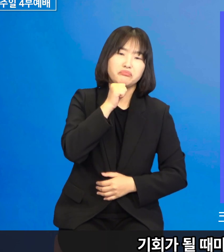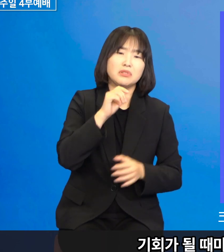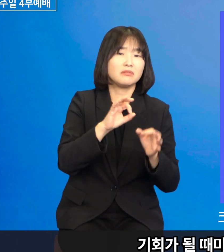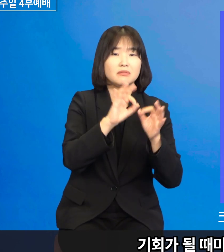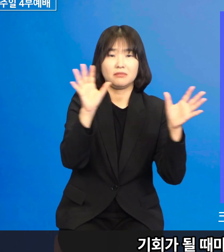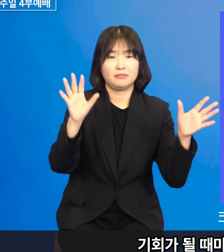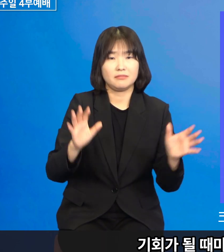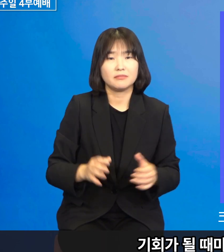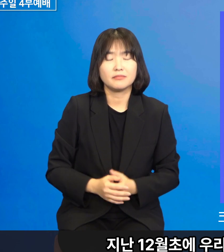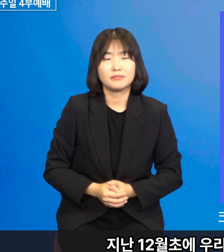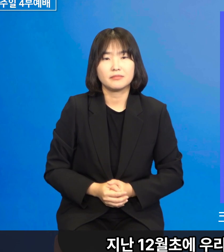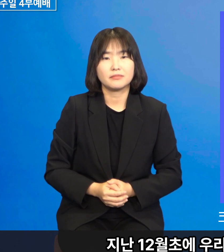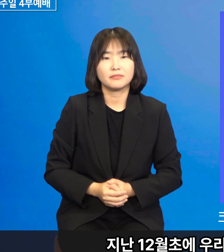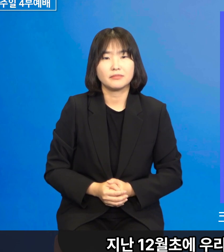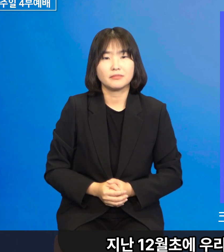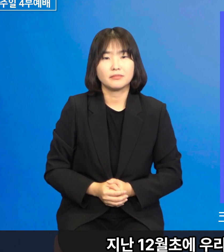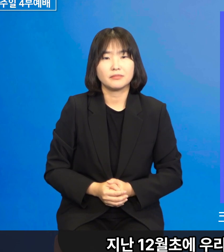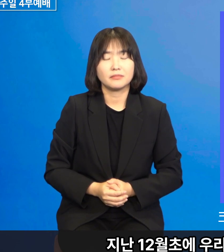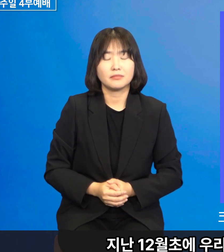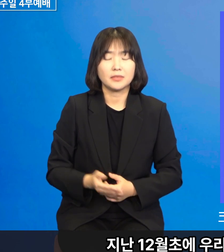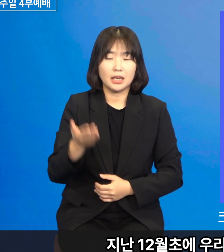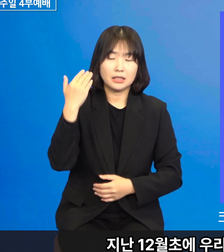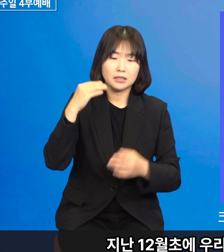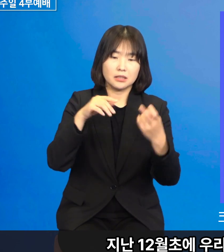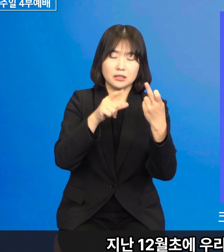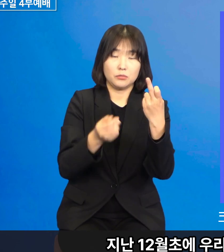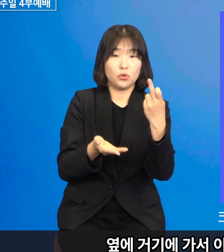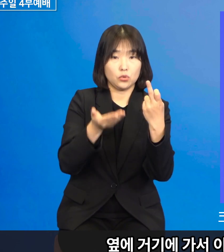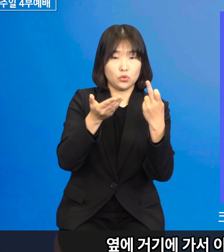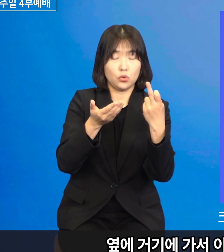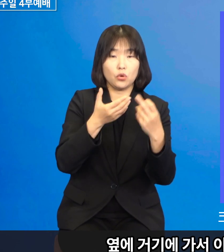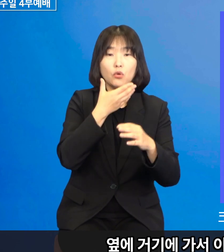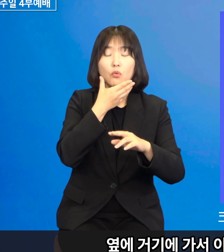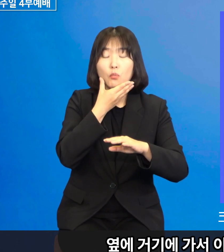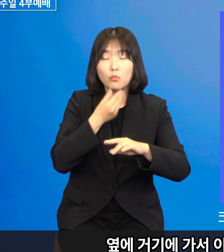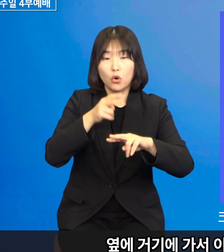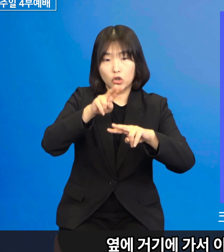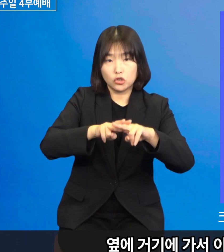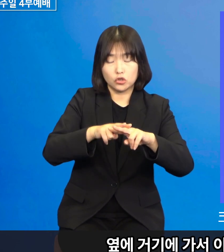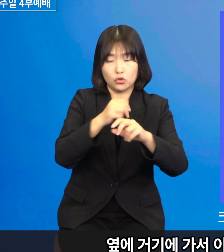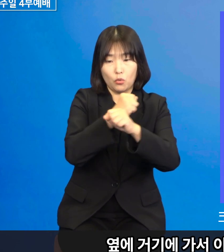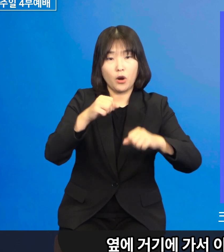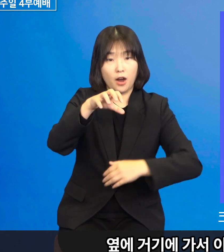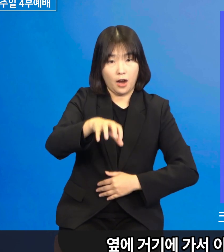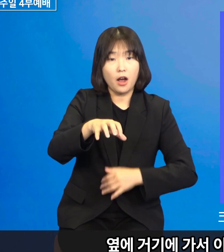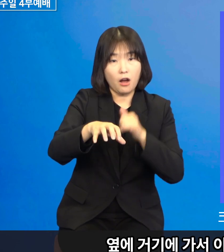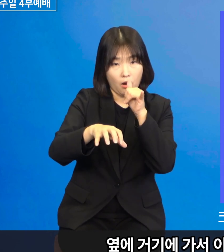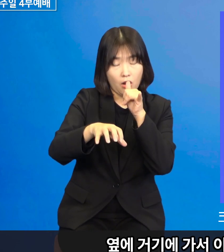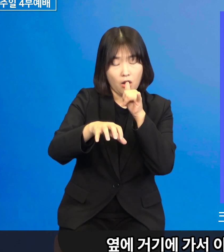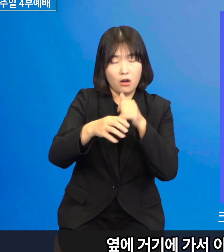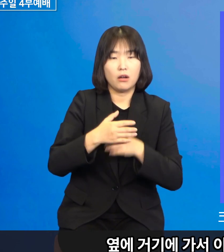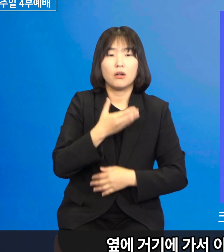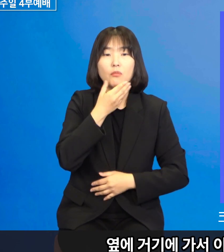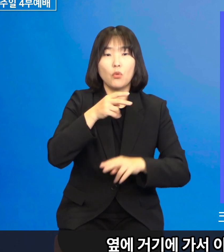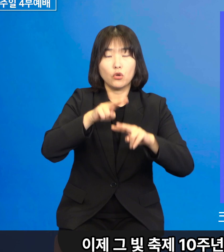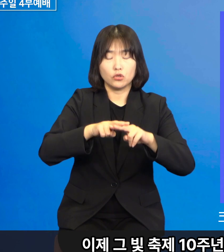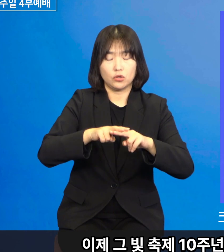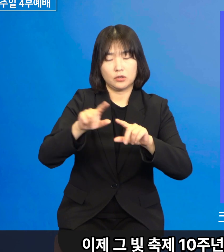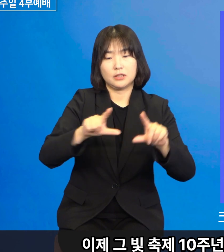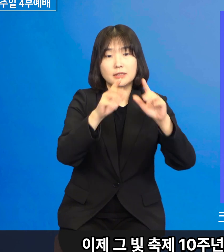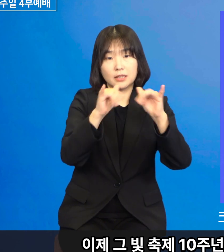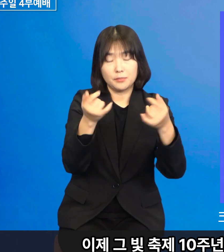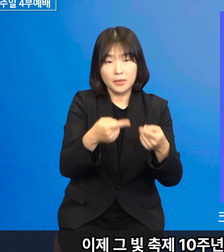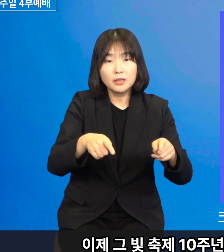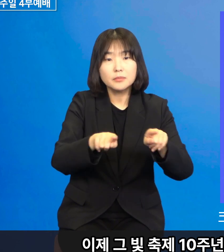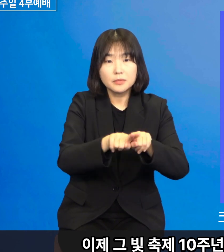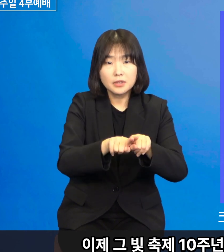됩니다. 지난 12월 초에 우리 복정 광장이 있습니다. 옆에 거기에 가서 이 복정동 주민들과 함께